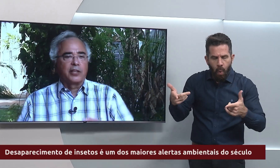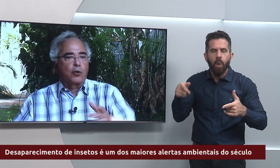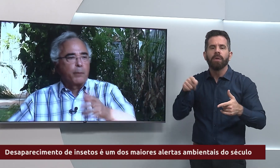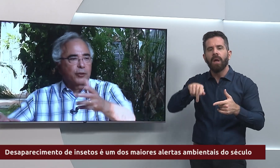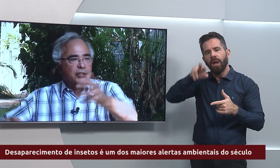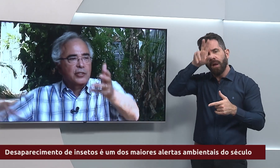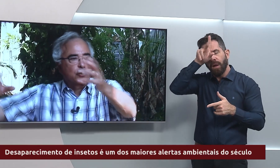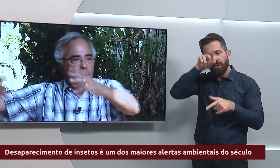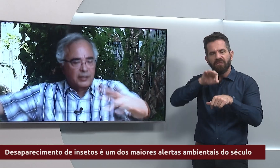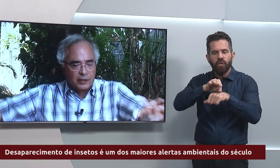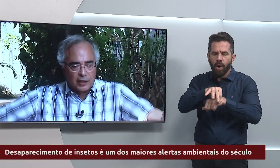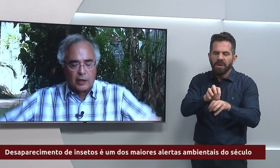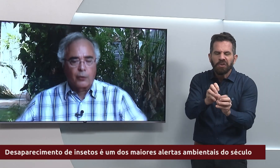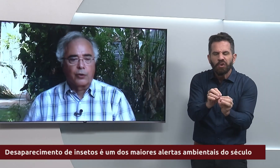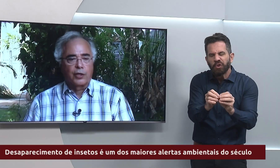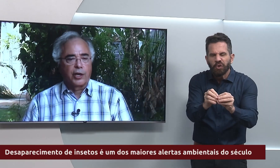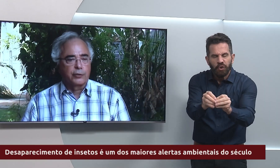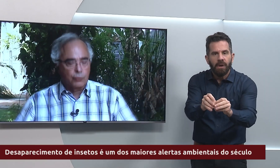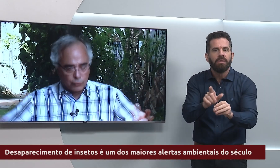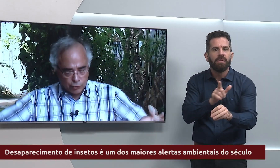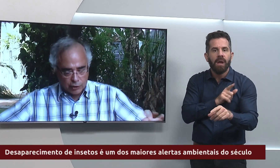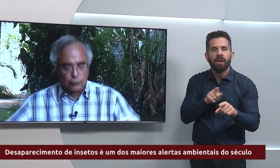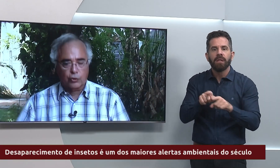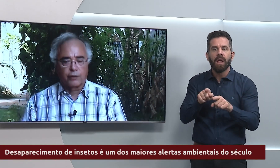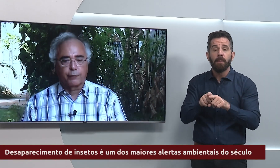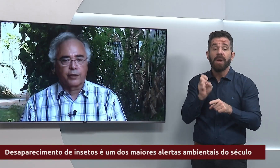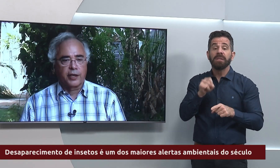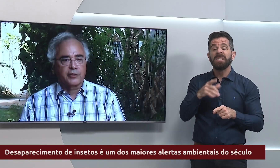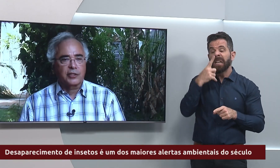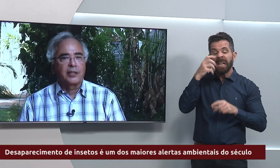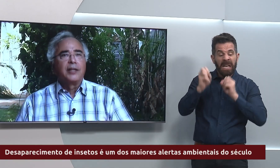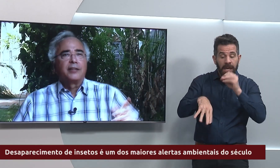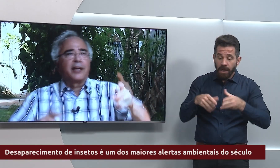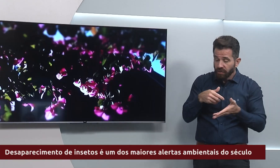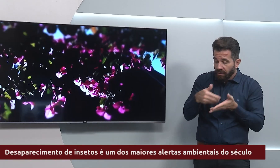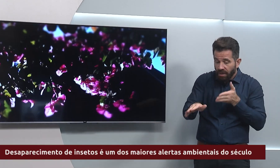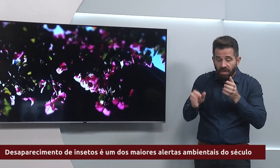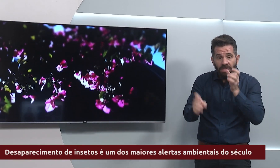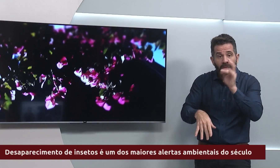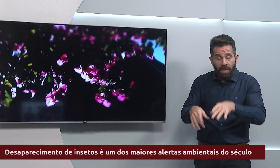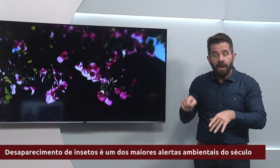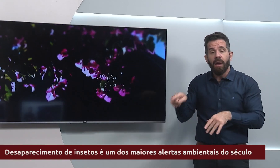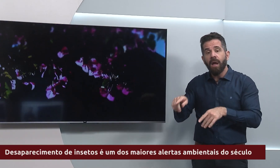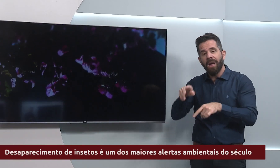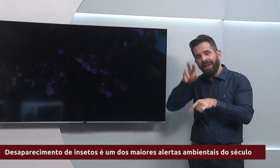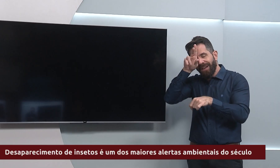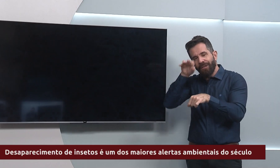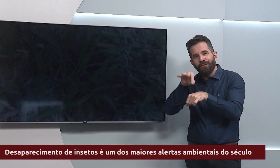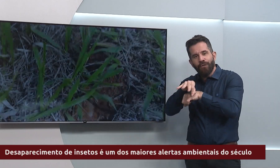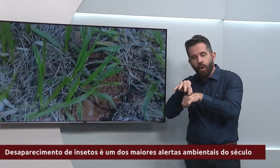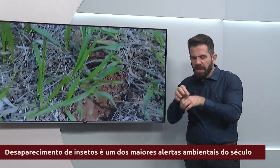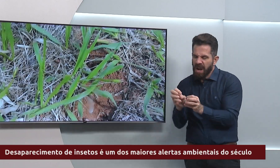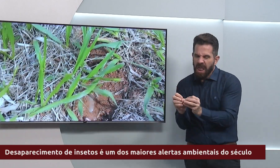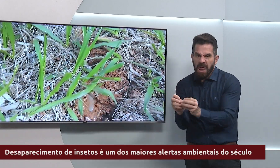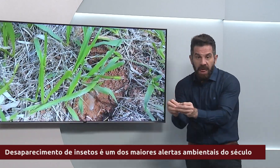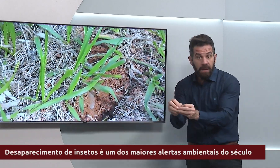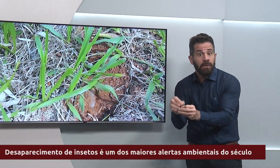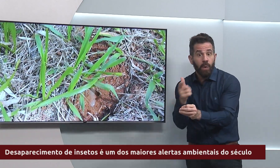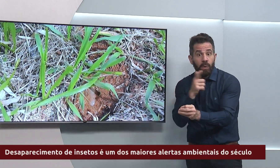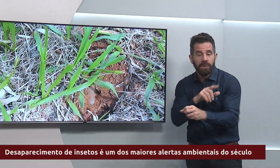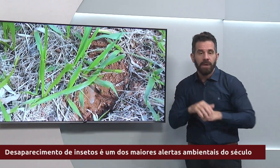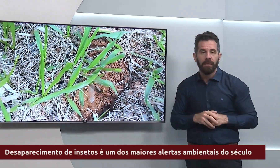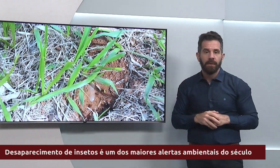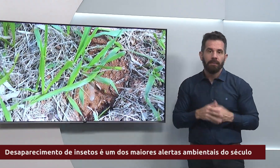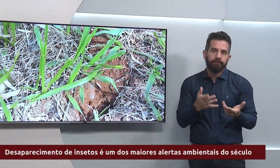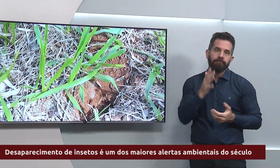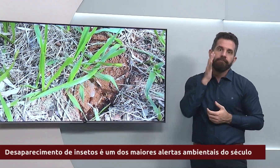na decomposição do material orgânico quando chega no chão da floresta, na interação com as folhas. Agora me diz, o que seria